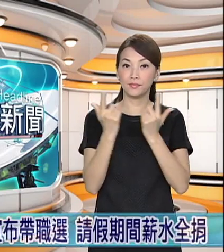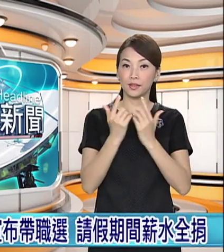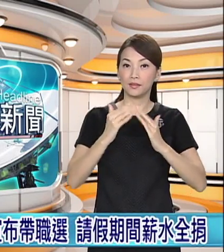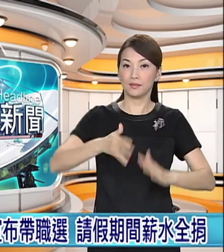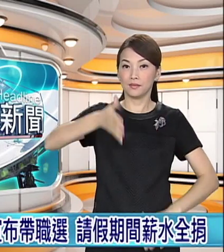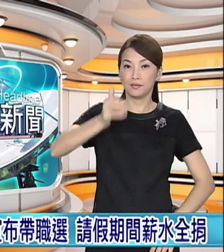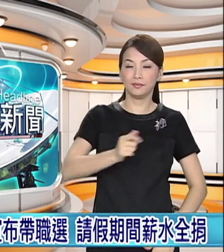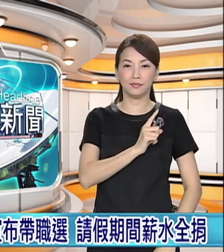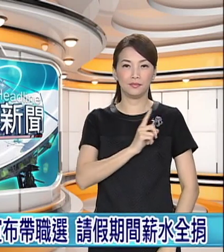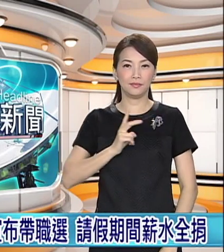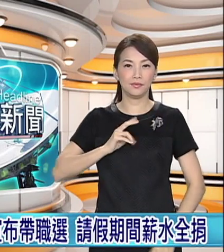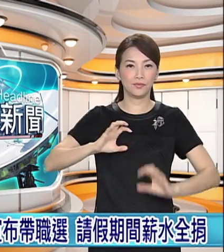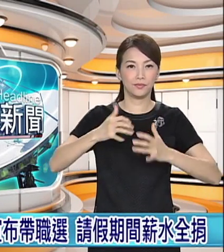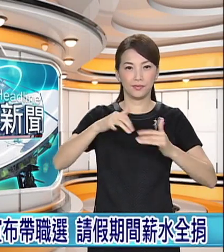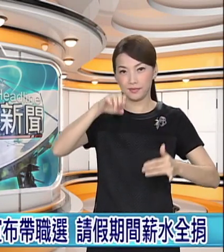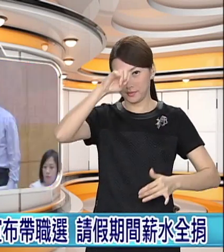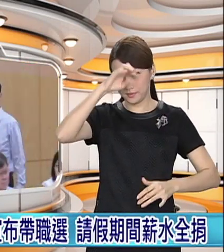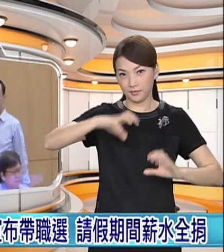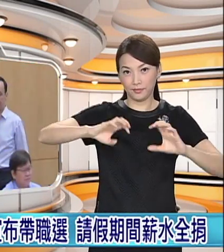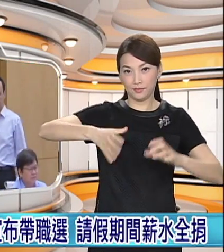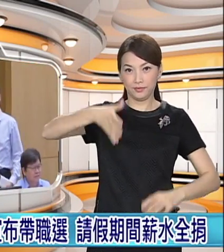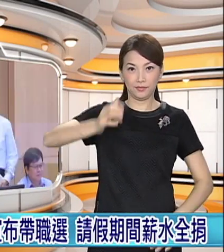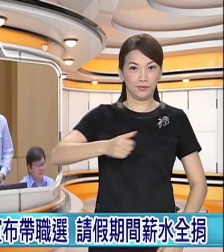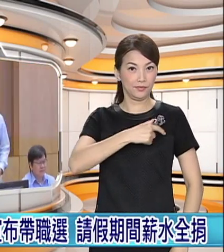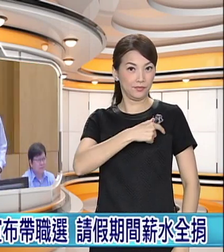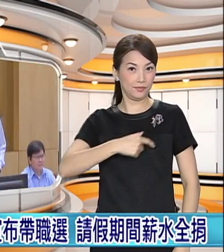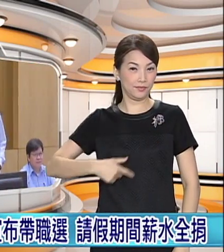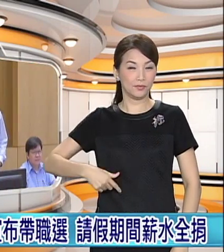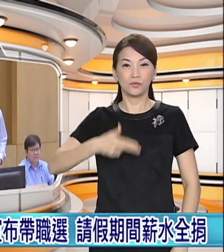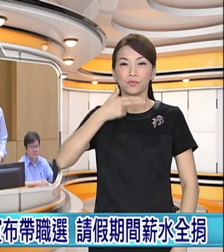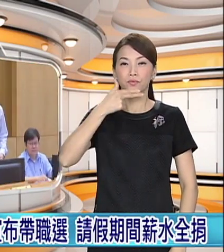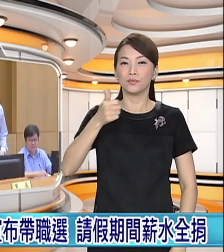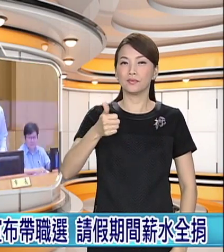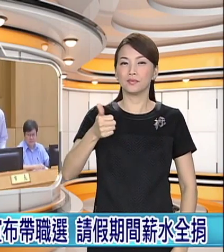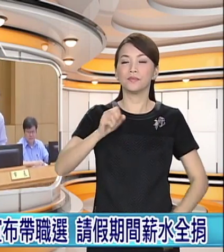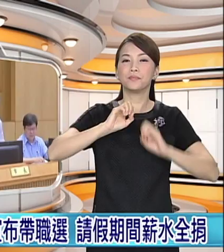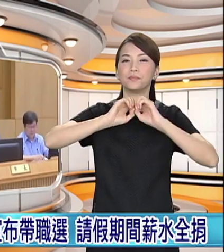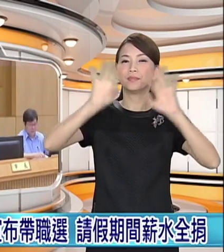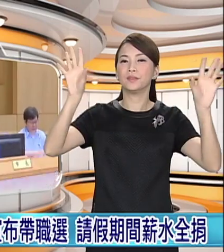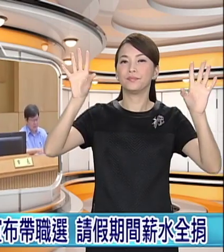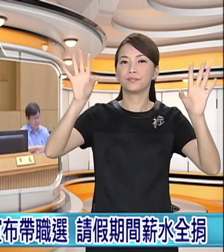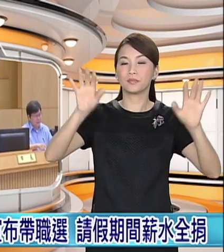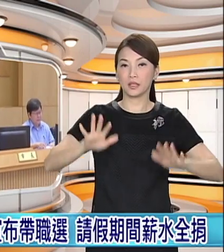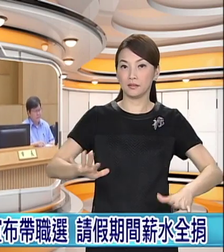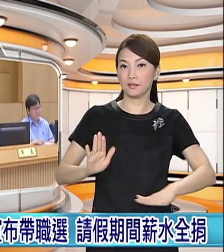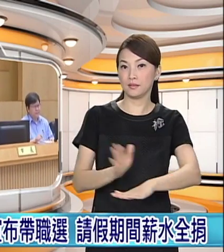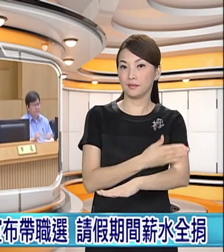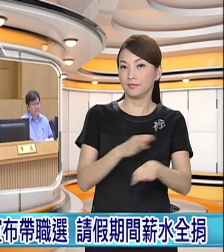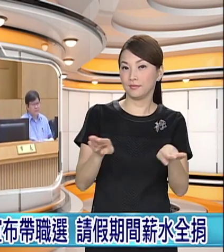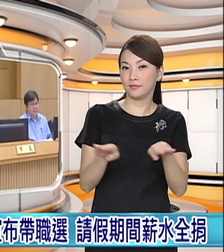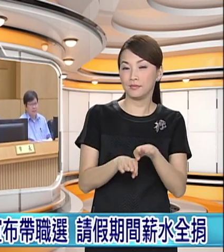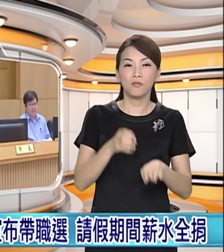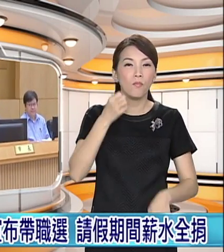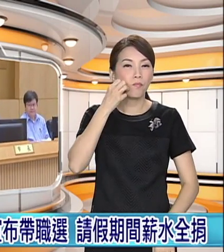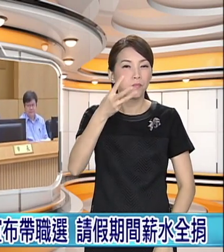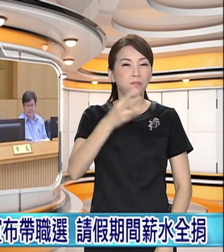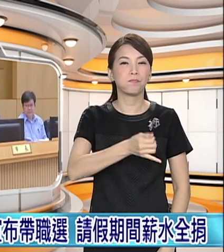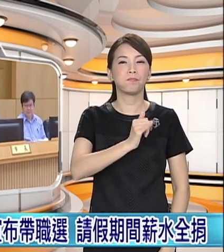身兼新北市长的国民党总统参选人朱立伦宣布从今天开始请假三个